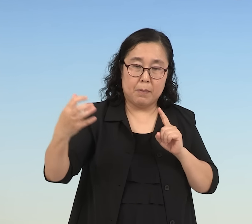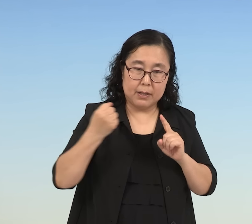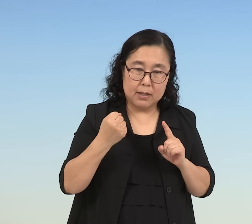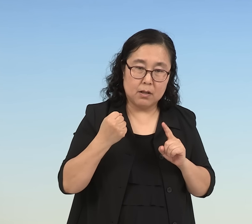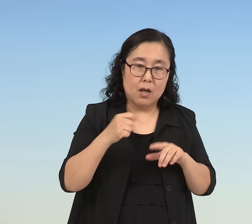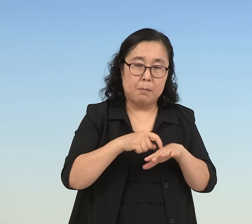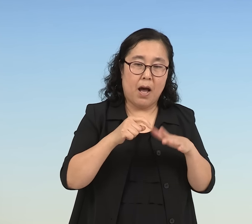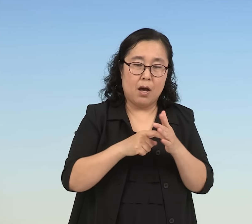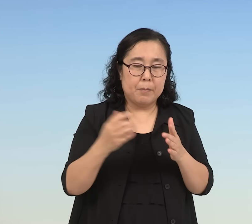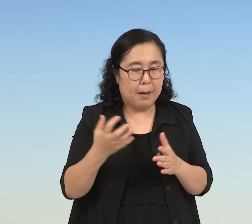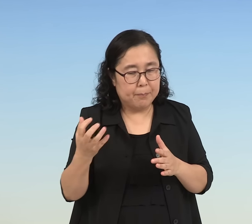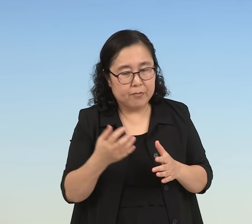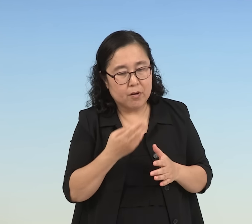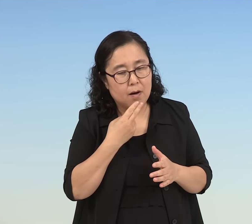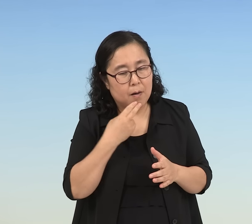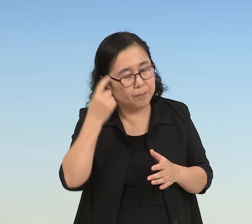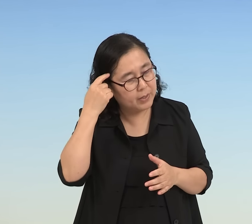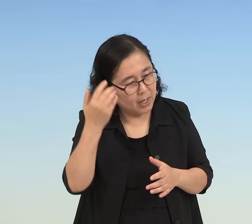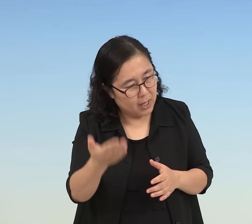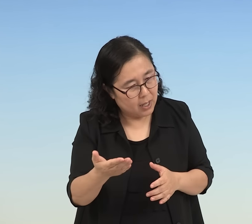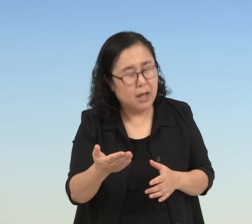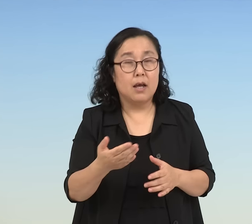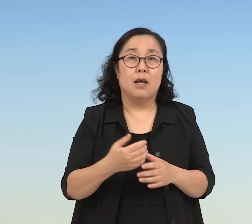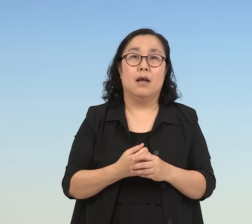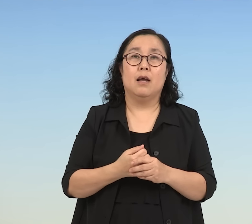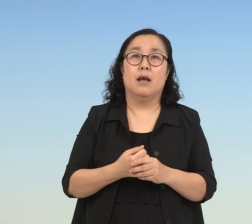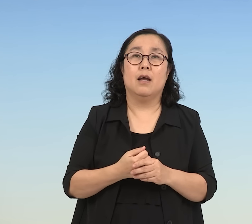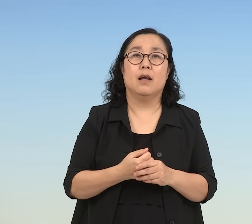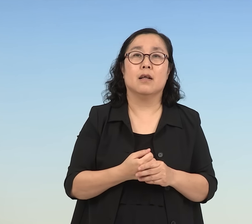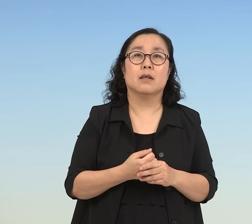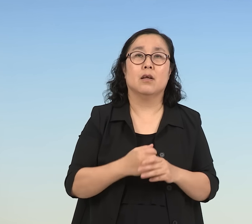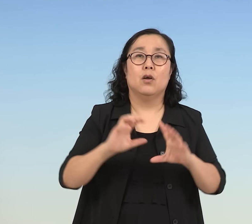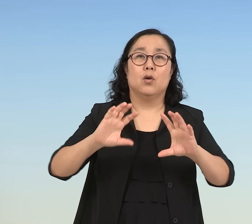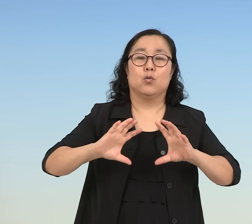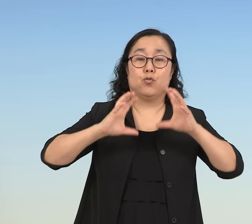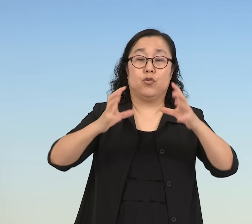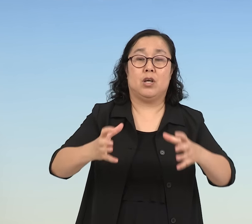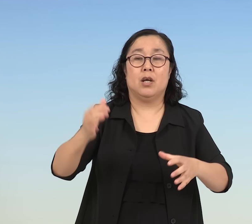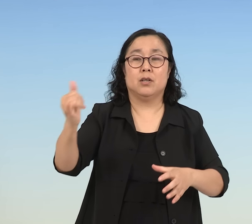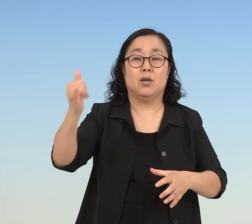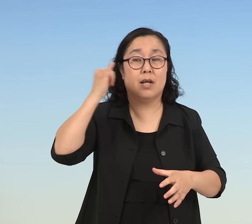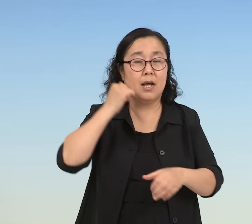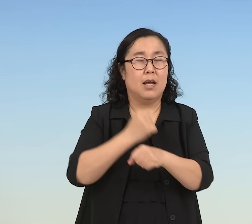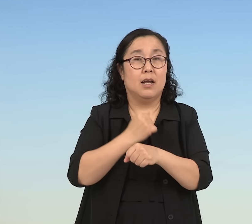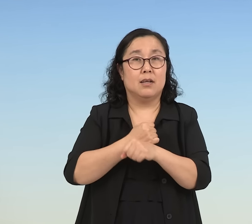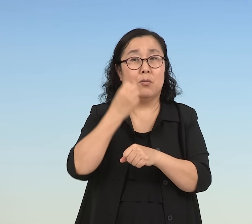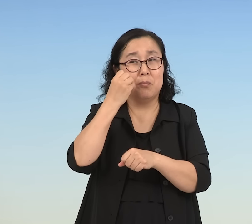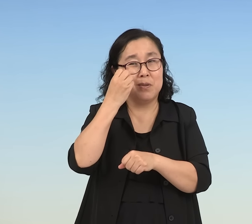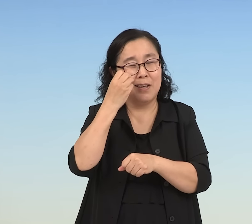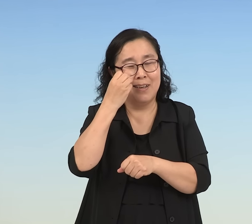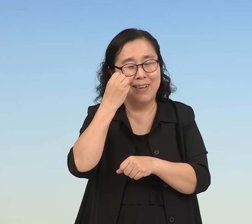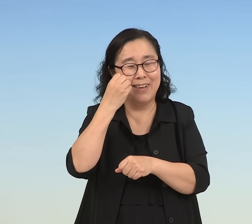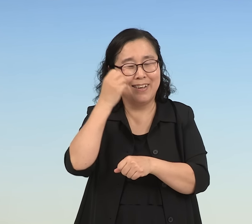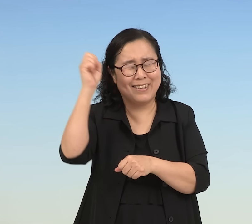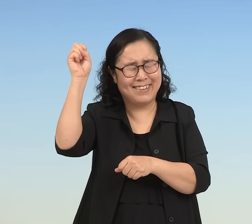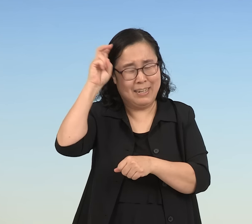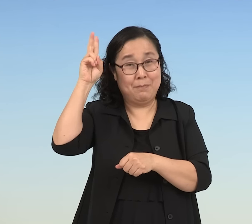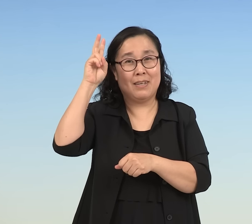때문에 상처받아가지고 뭐 그런 거 없니? 그 여러분 그게 뭐 국제전화 와가지고 갑자기 이렇게 말씀하시니까 제가